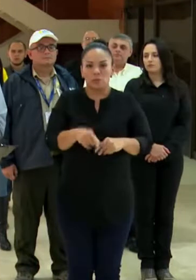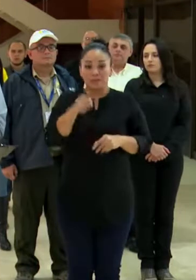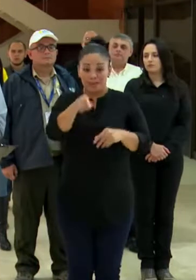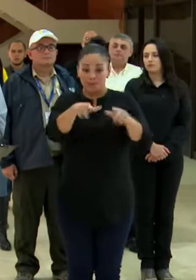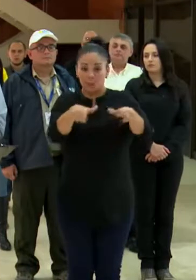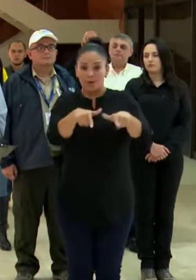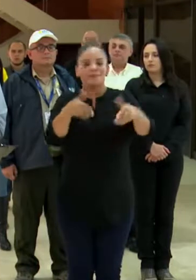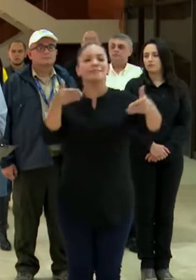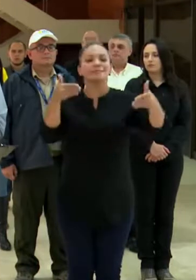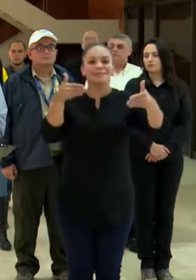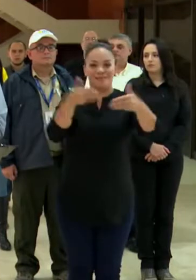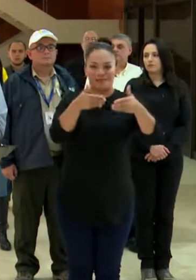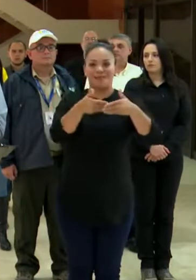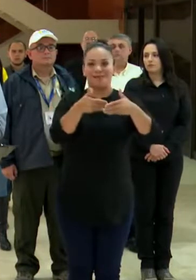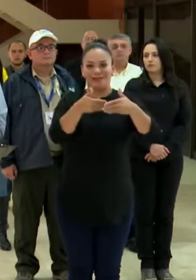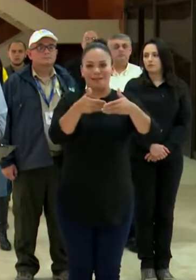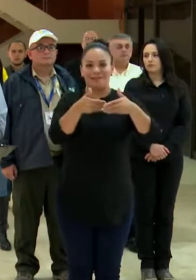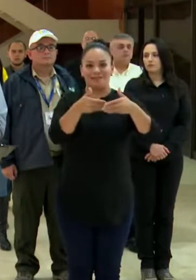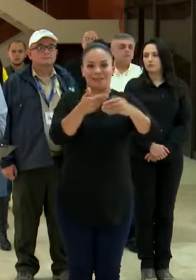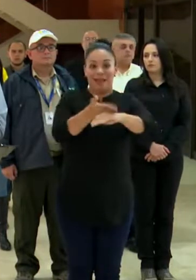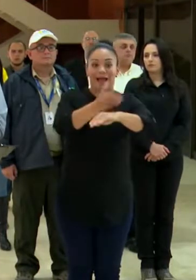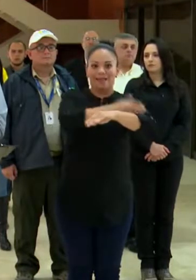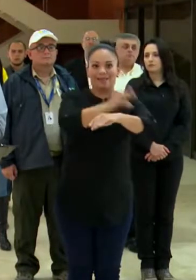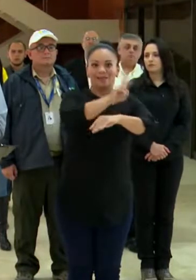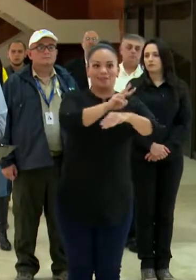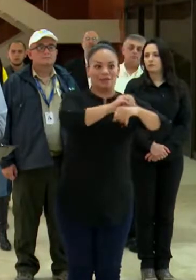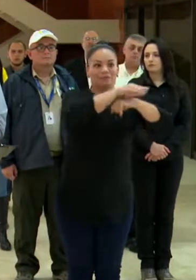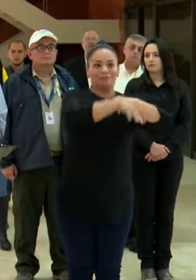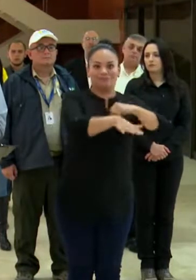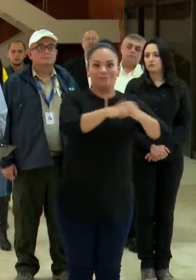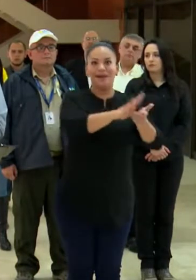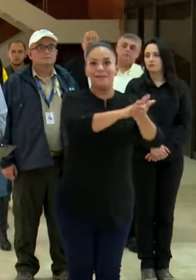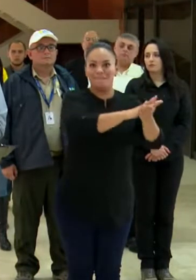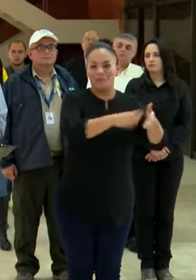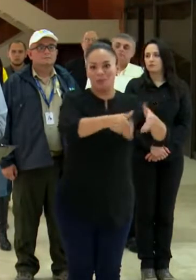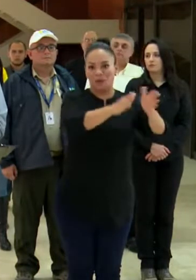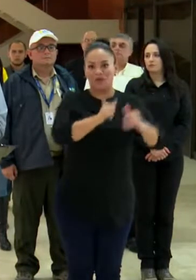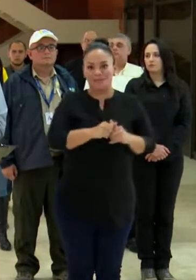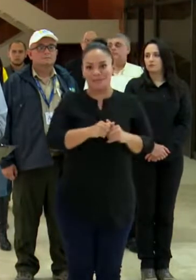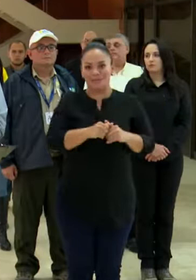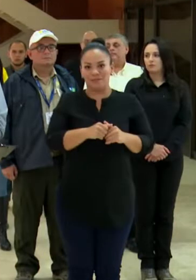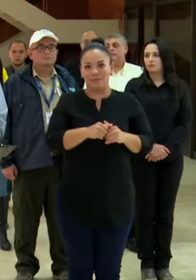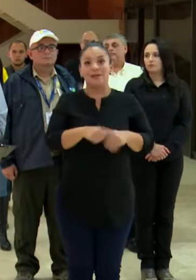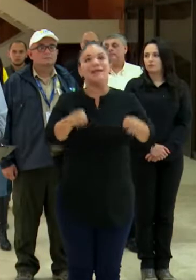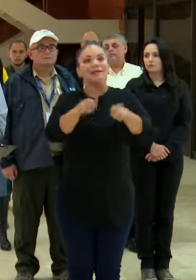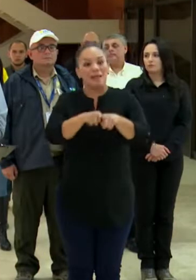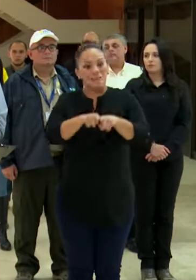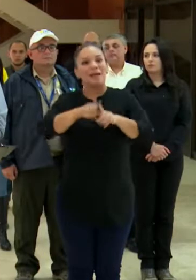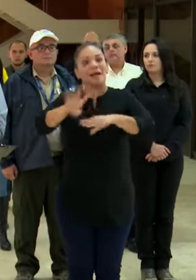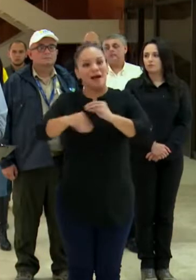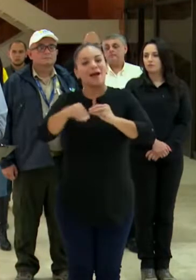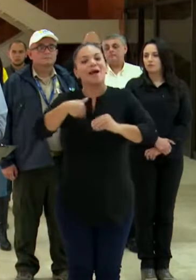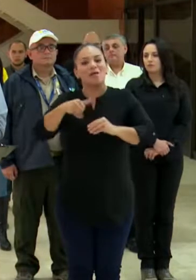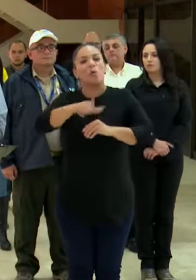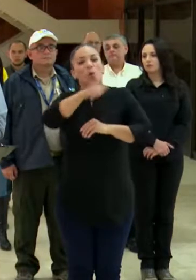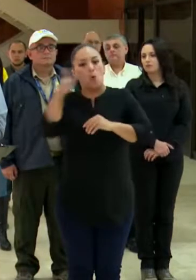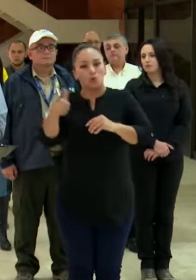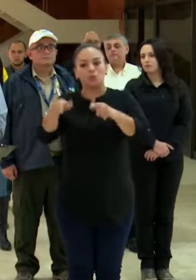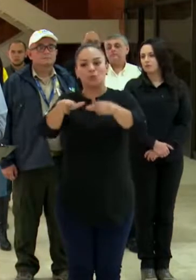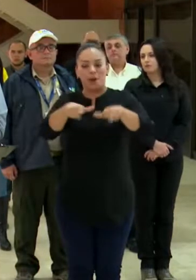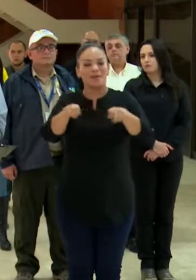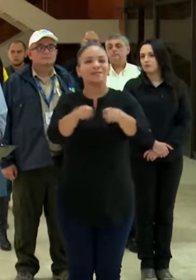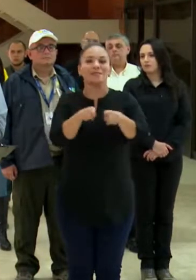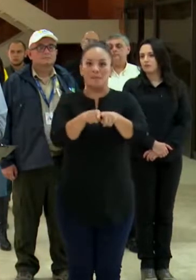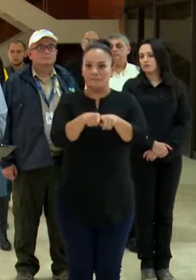punto donde estábamos limpiando, pero no es el mismo punto. Y en adición a eso, hay otros puntos, los cuales estaban dentro